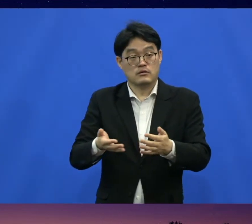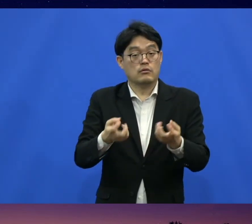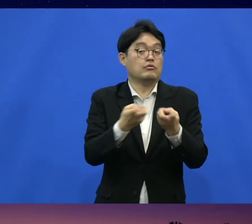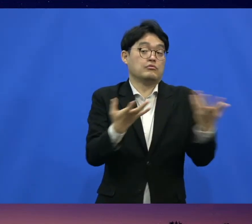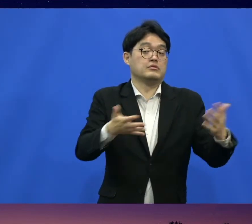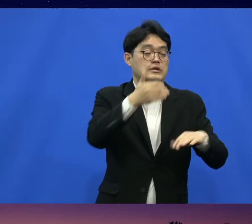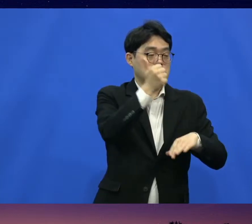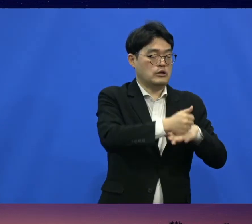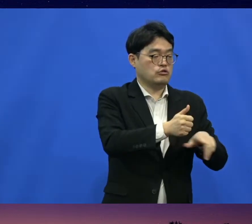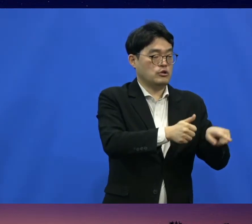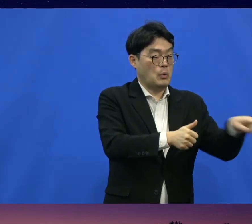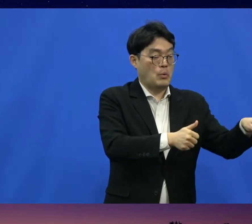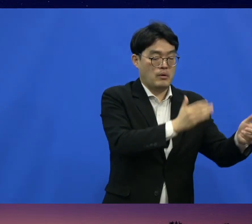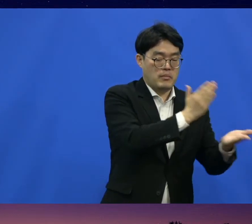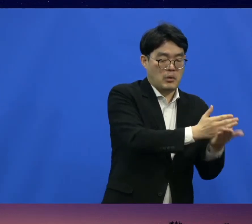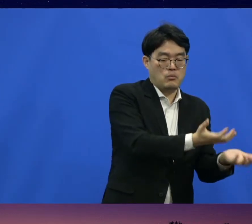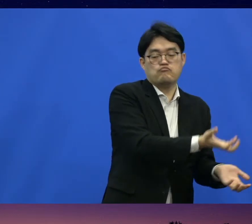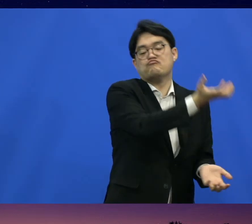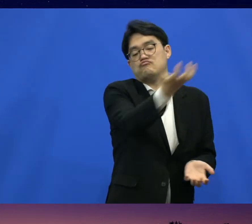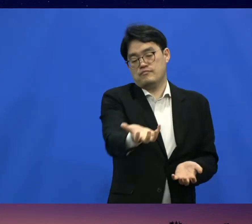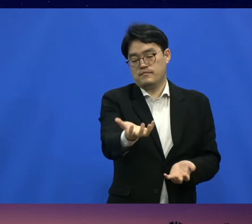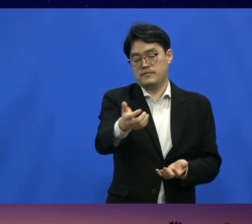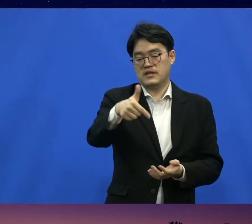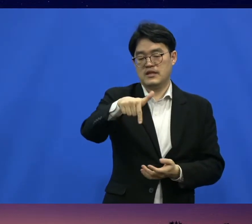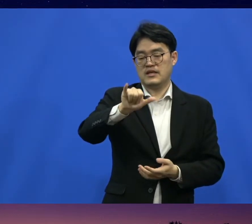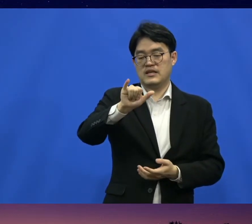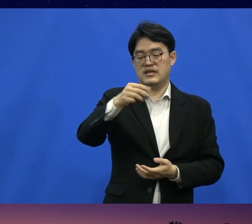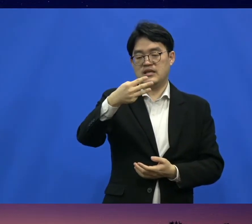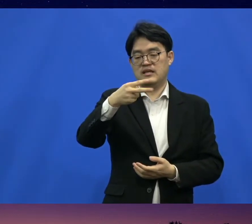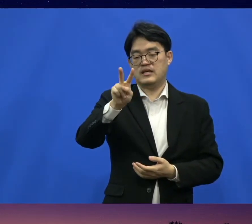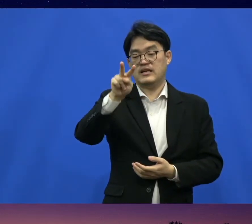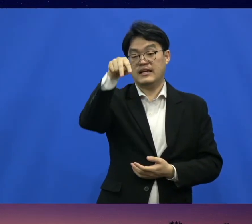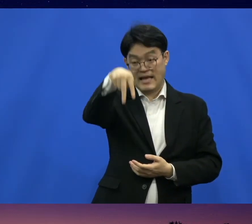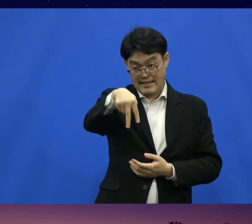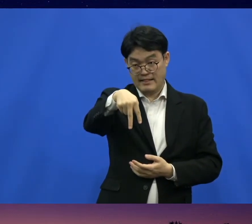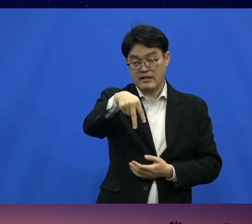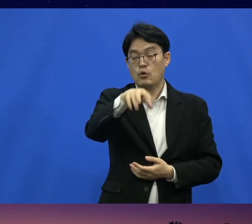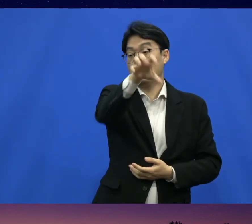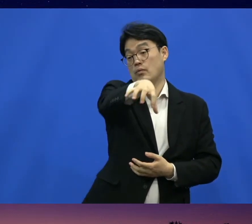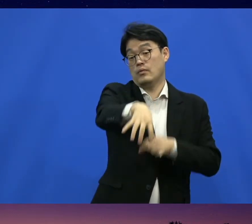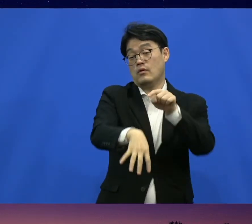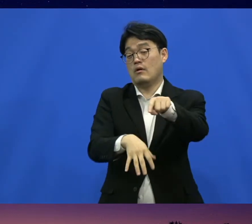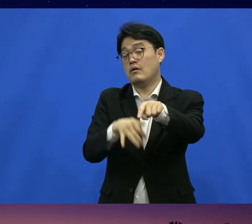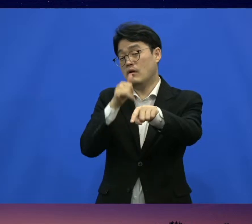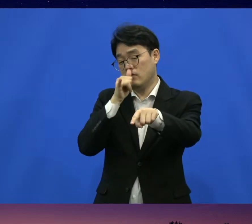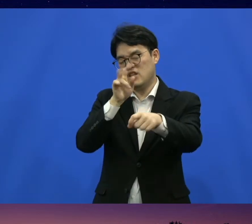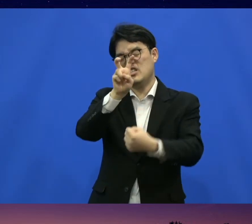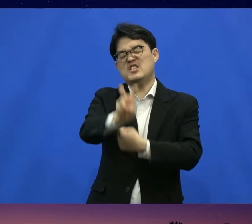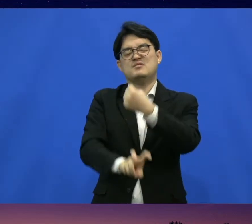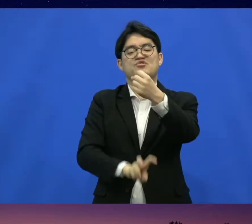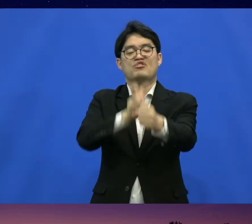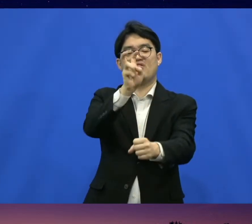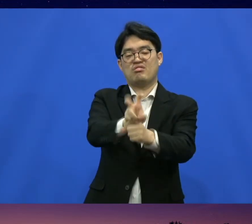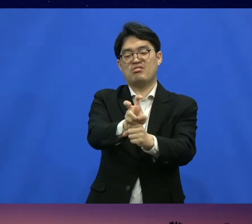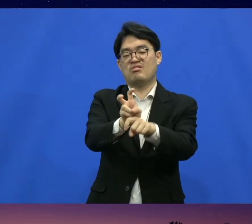가져주게 되는데 그곳에서 20년 정도 그대로 두게 된 것입니다. 드디어 이제 다윗